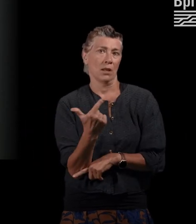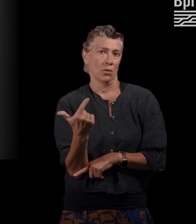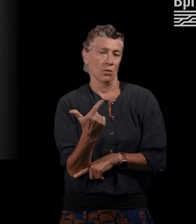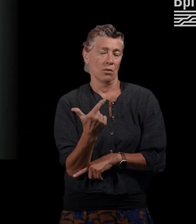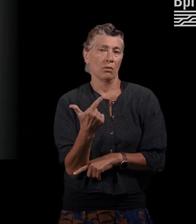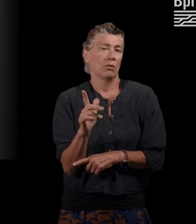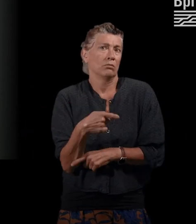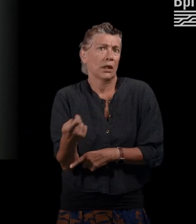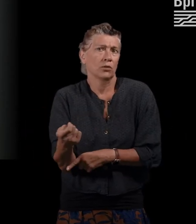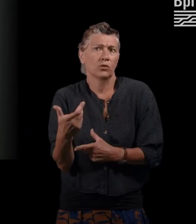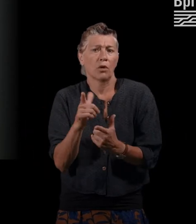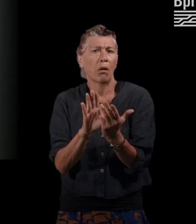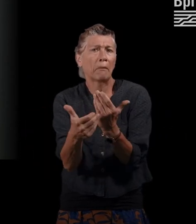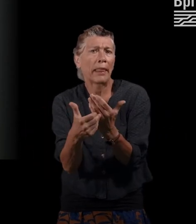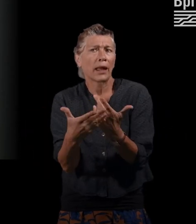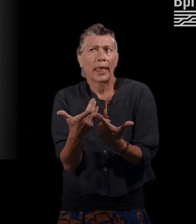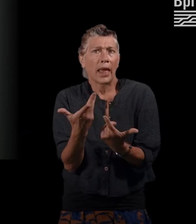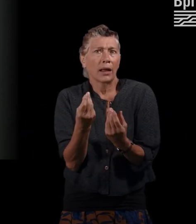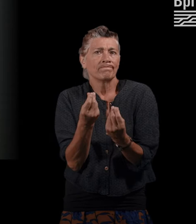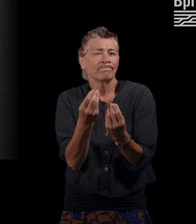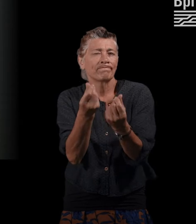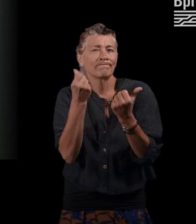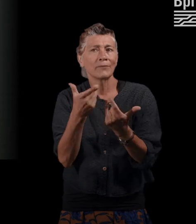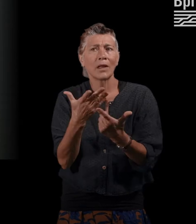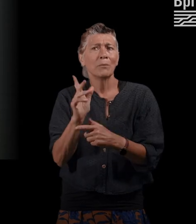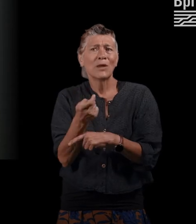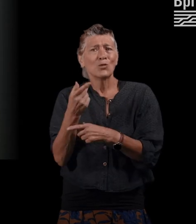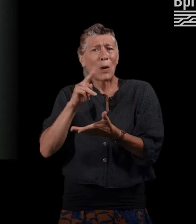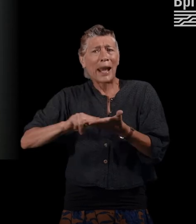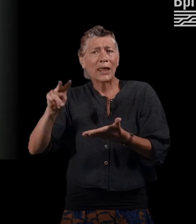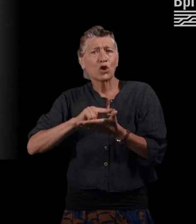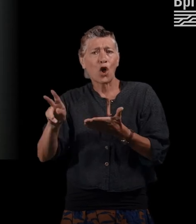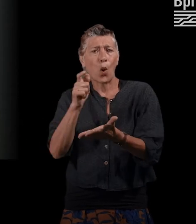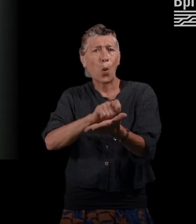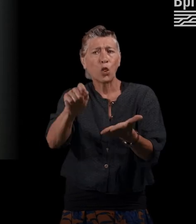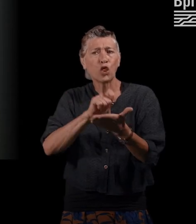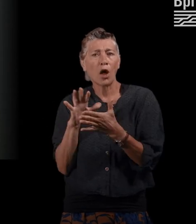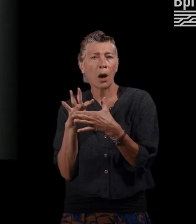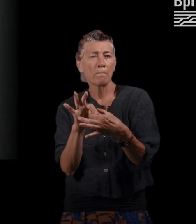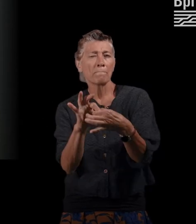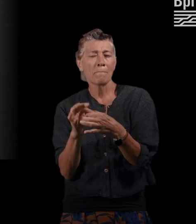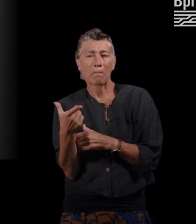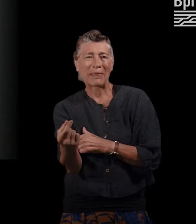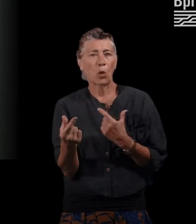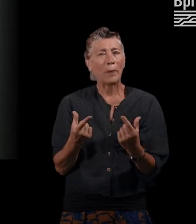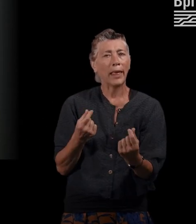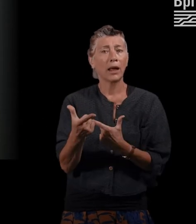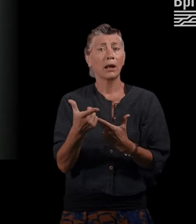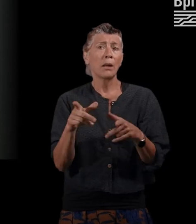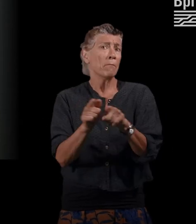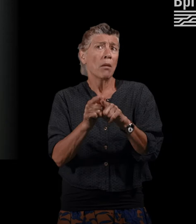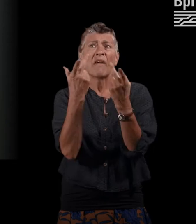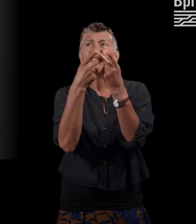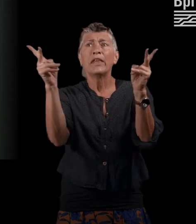lecteur, évidemment, le lecteur est partenaire de l'auteur et donc il l'écrit en lisant. De même, la